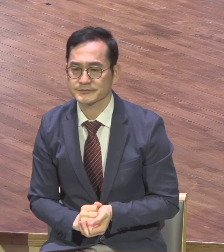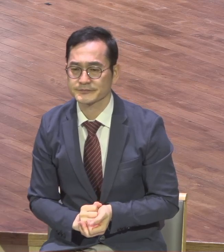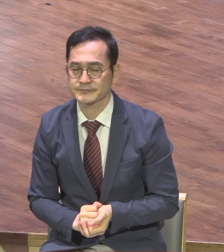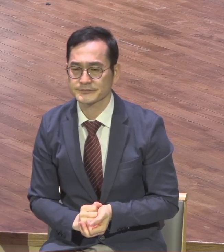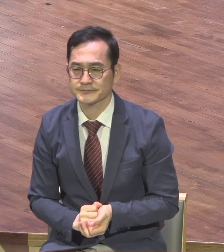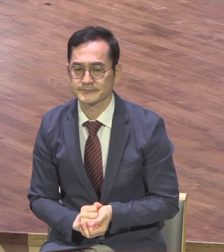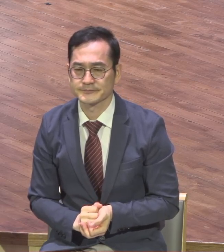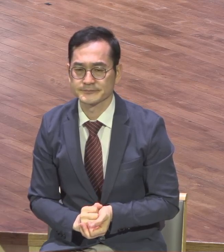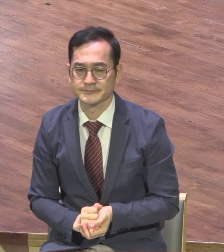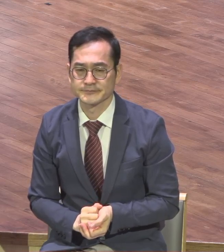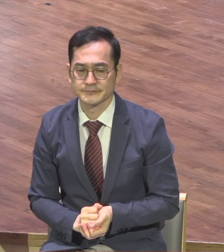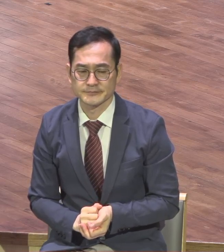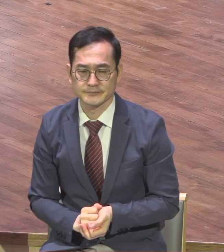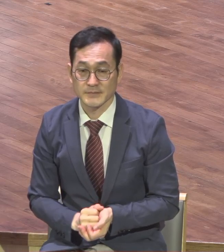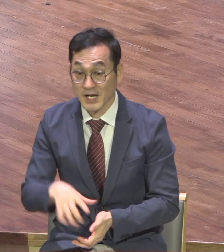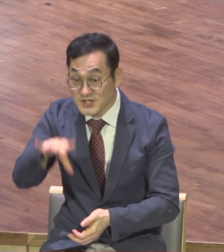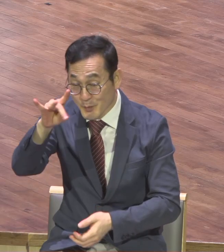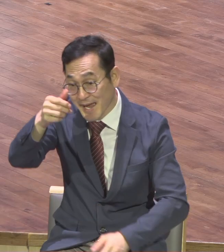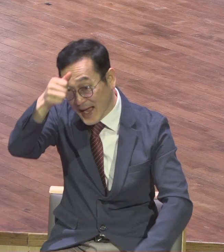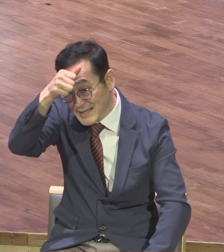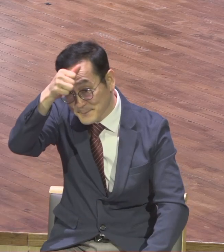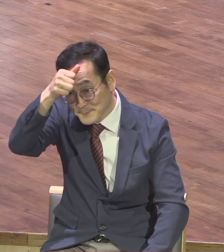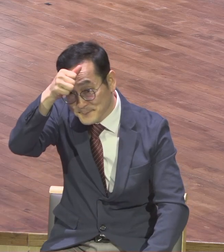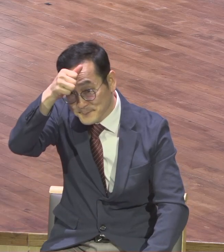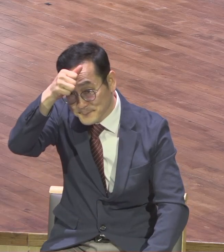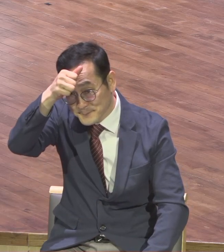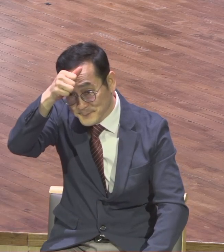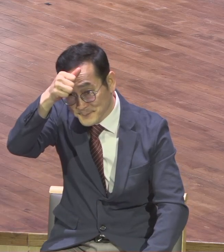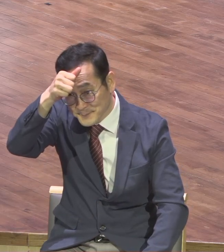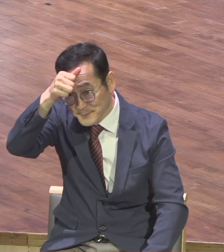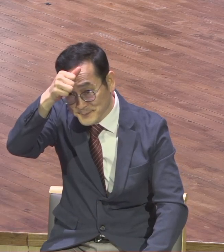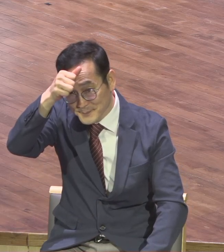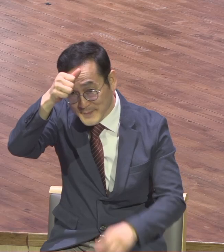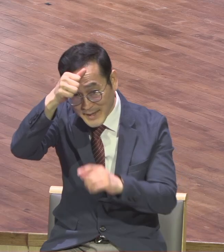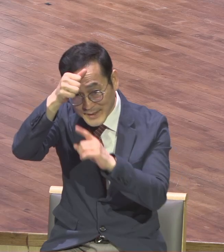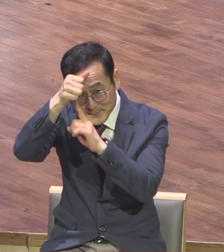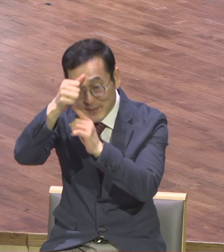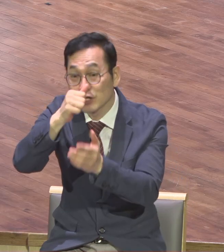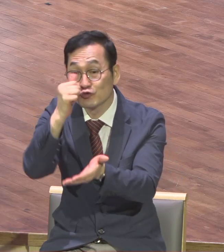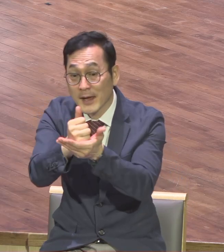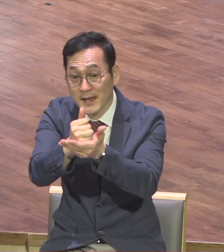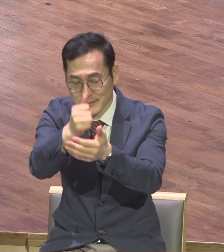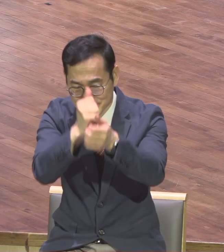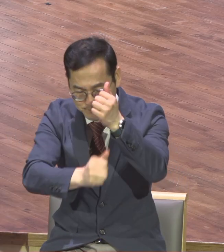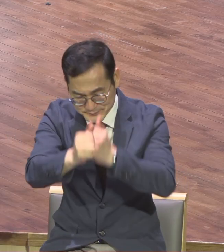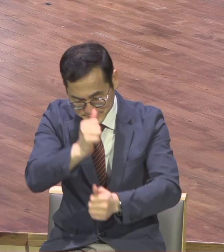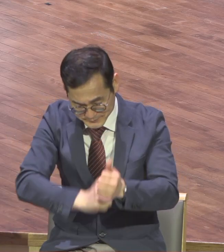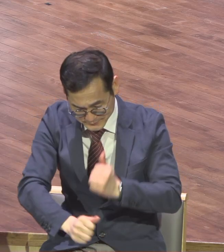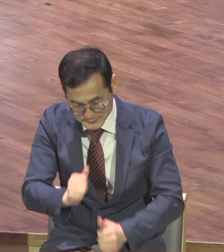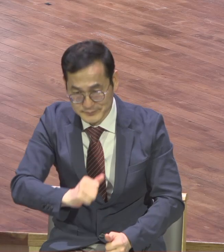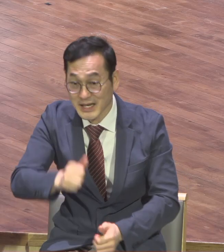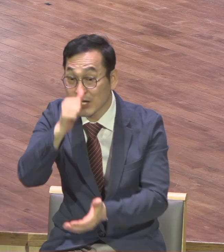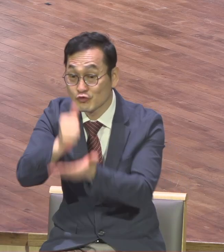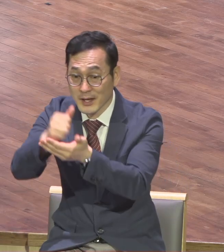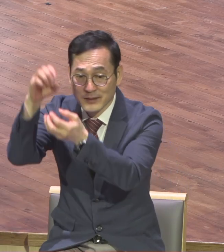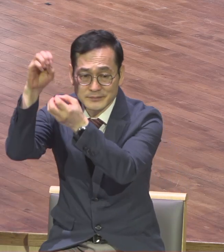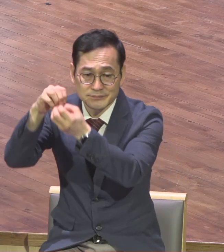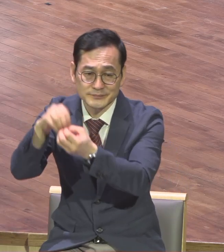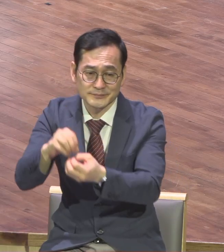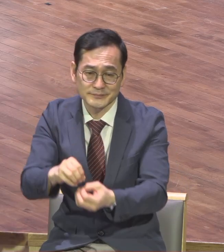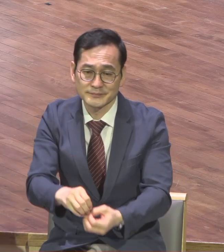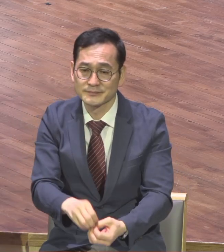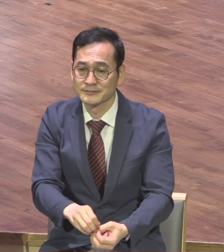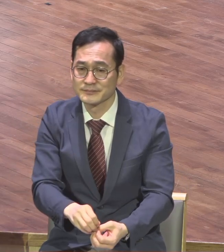이 일을 맨 처음에 한 아담이, 이 후손인 모든 인류는 다 이 문제에다 빠져